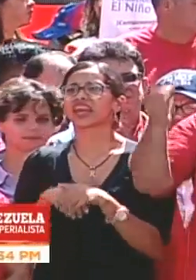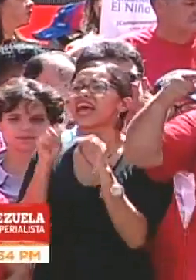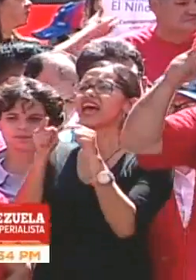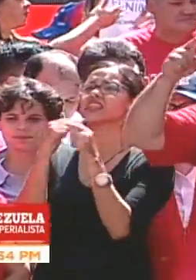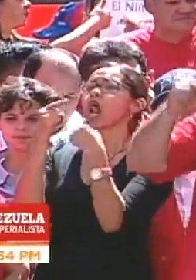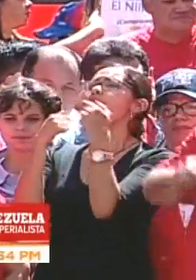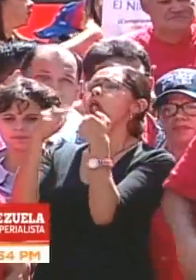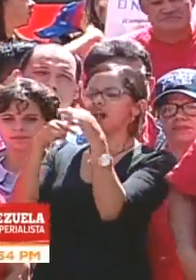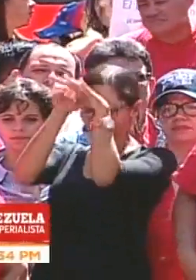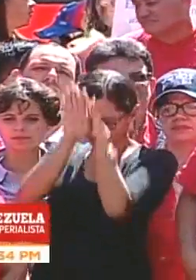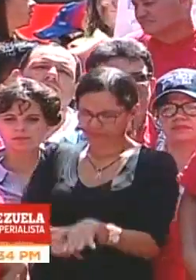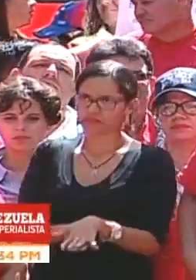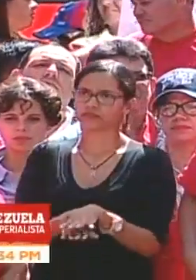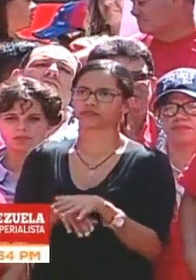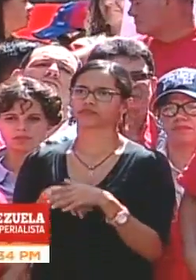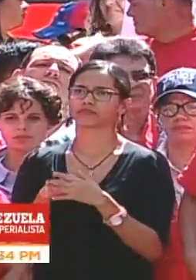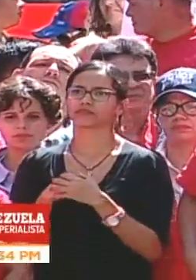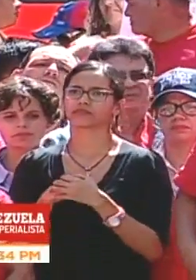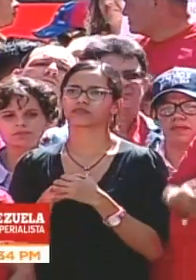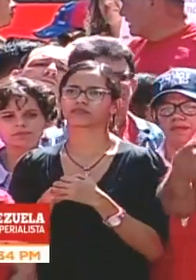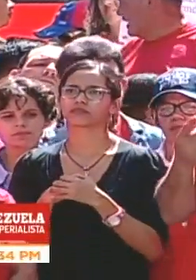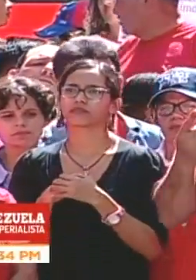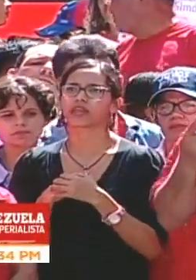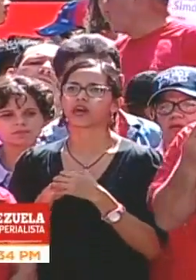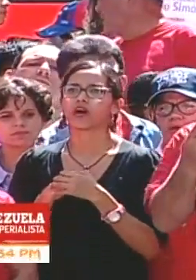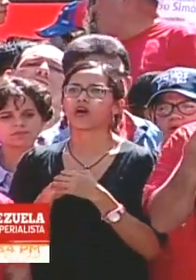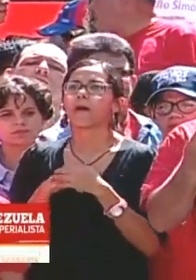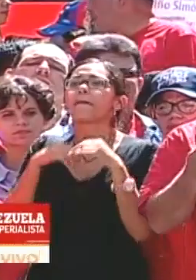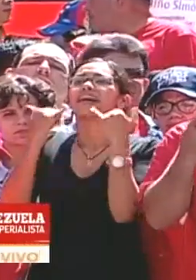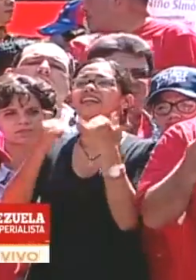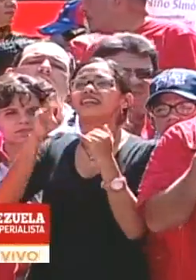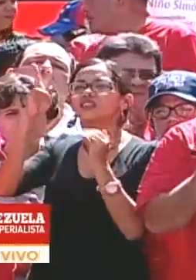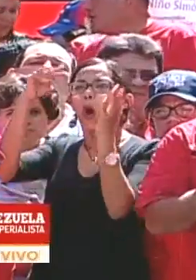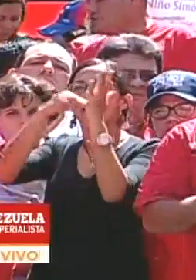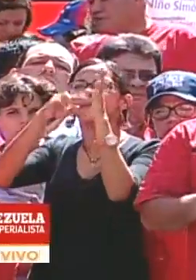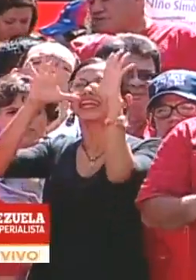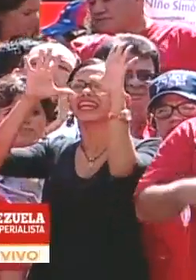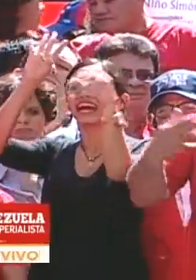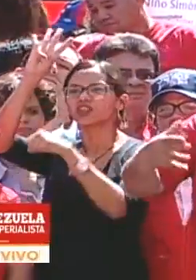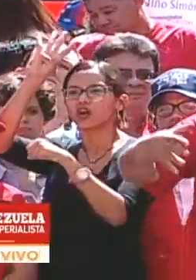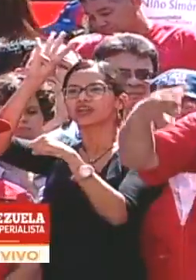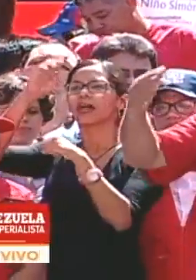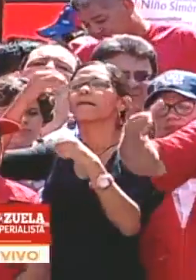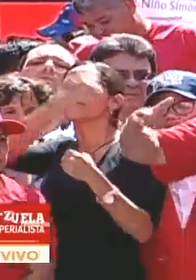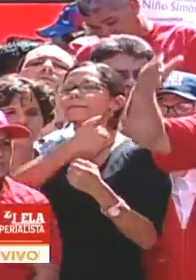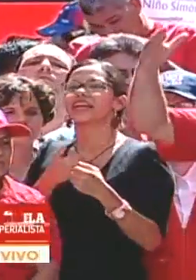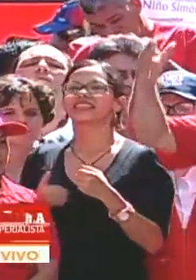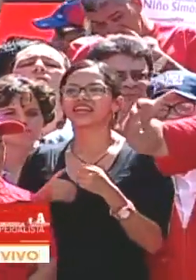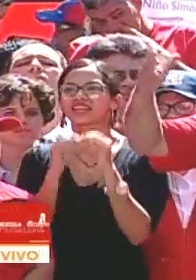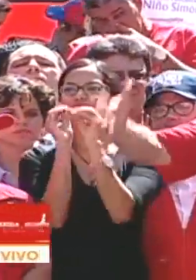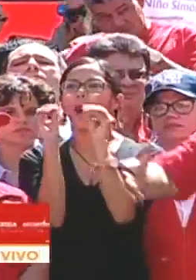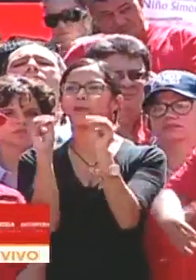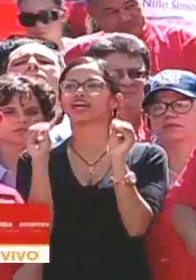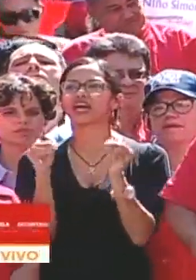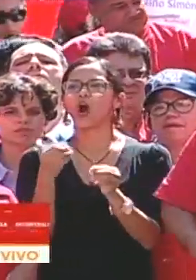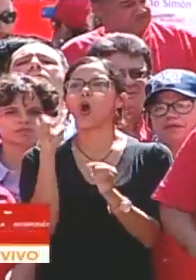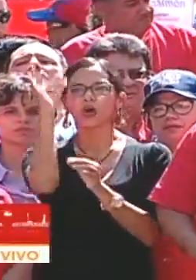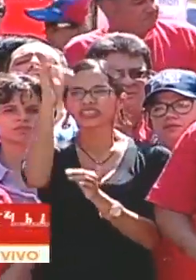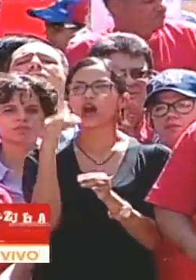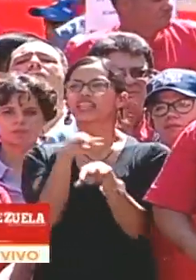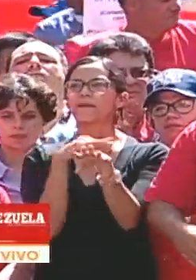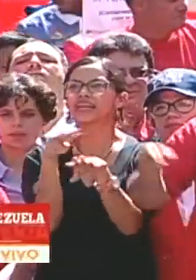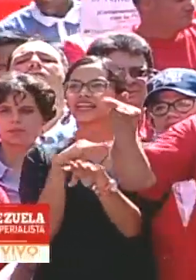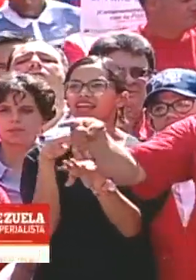Ese argumento se les cayó. Porque ellos en el 2014 decían, presidente, convoque un Consejo de